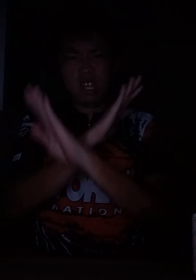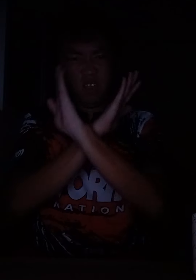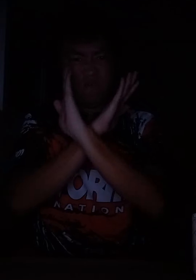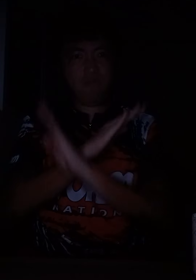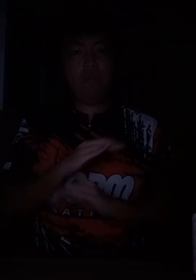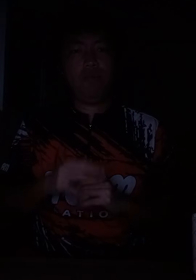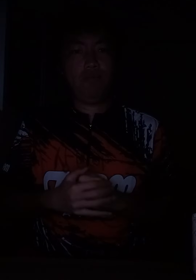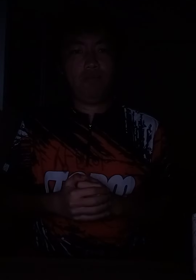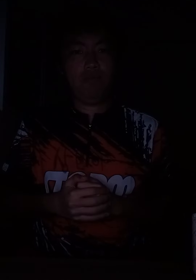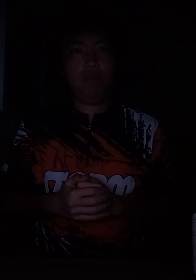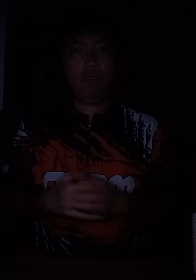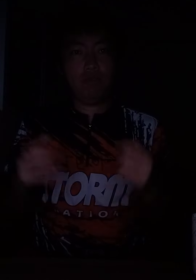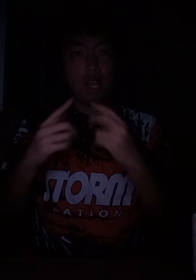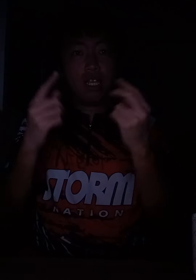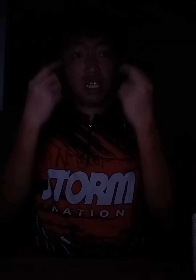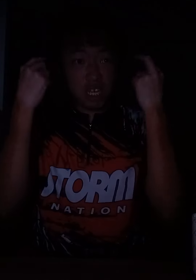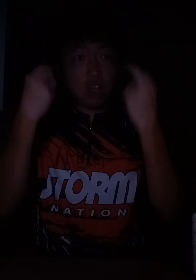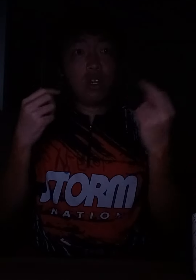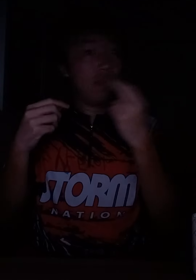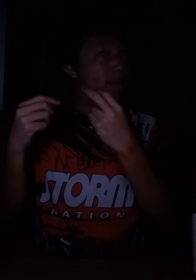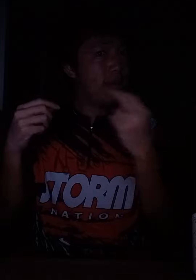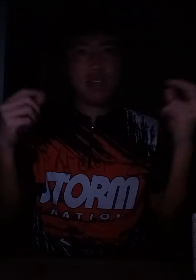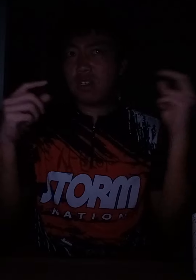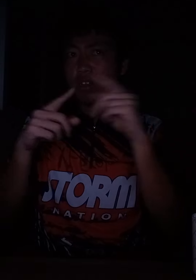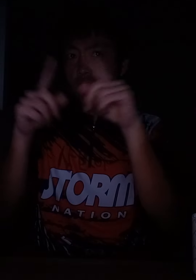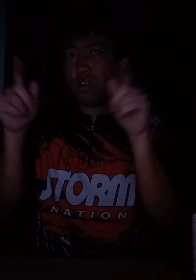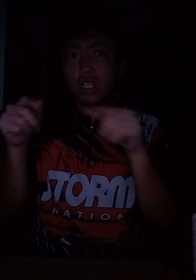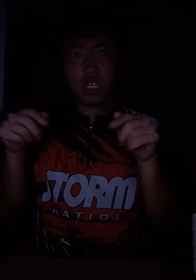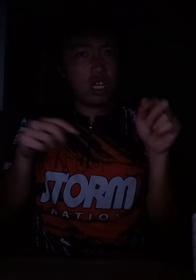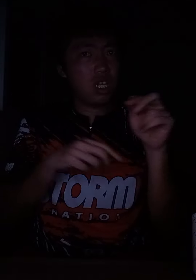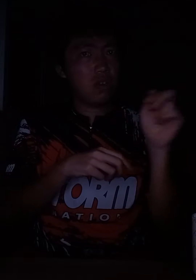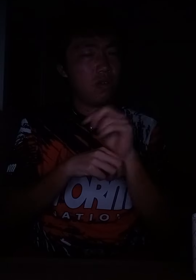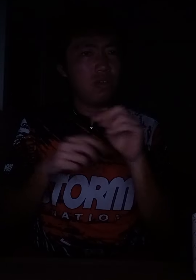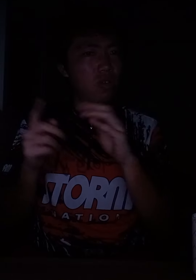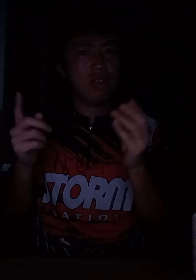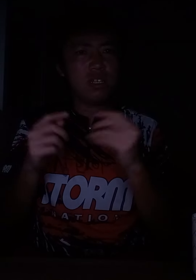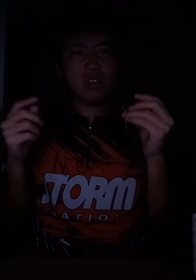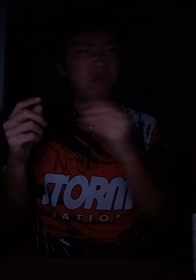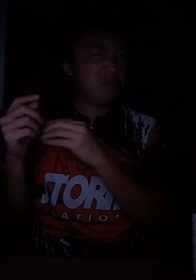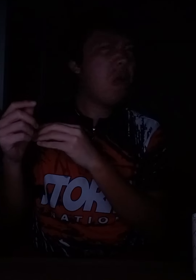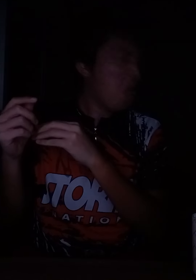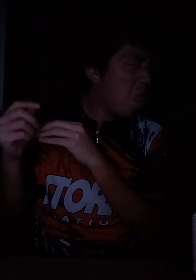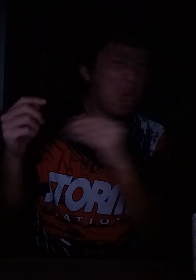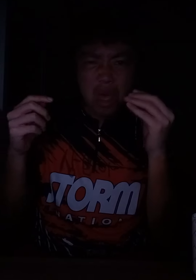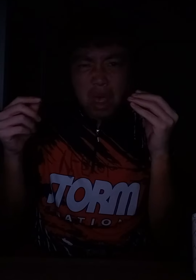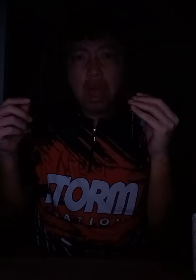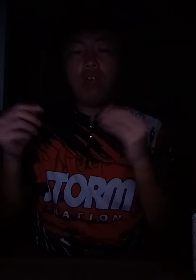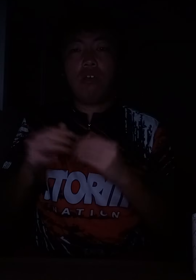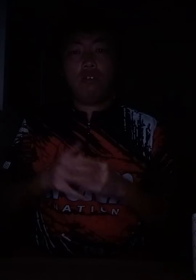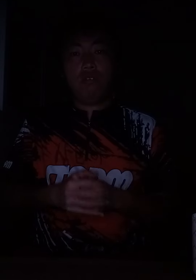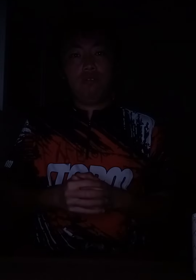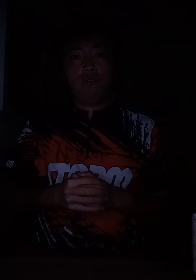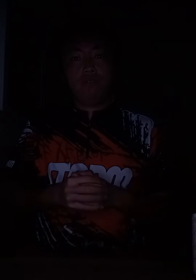않았습니다. 마스크를 빼고 사방팔아 이게 창문이나 의자나 복도 이런데 침을 다 뱉어 놓으셨더라고요.